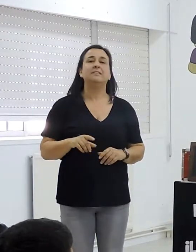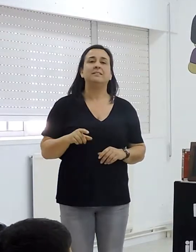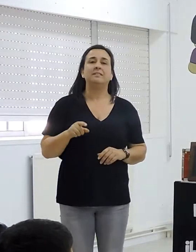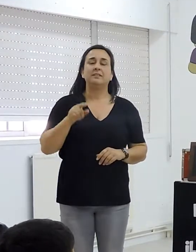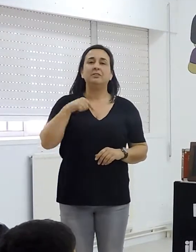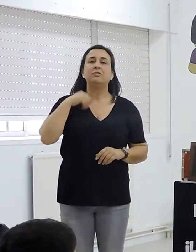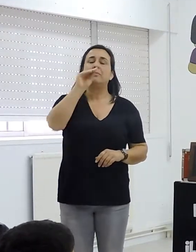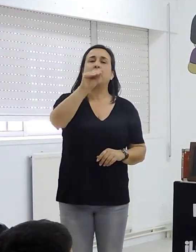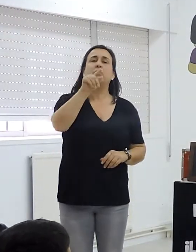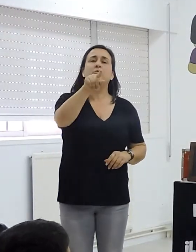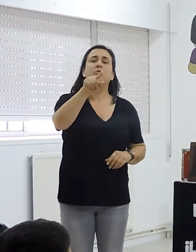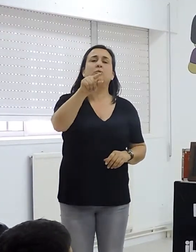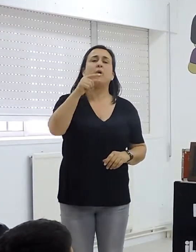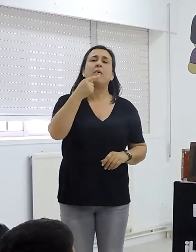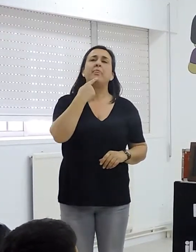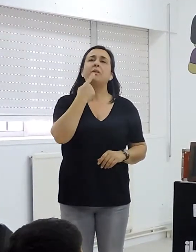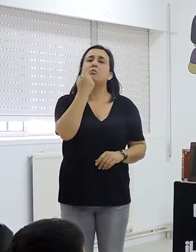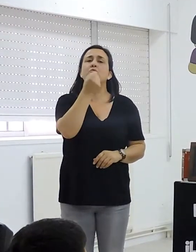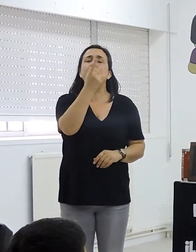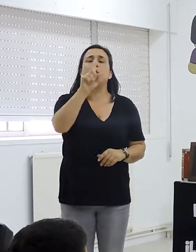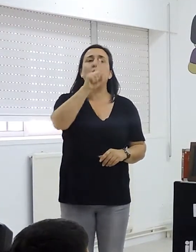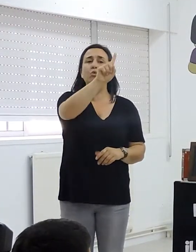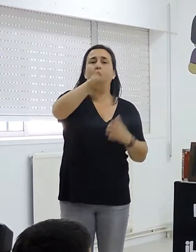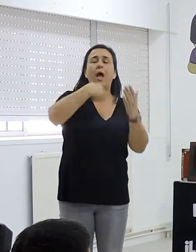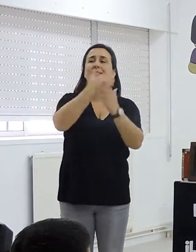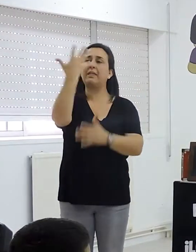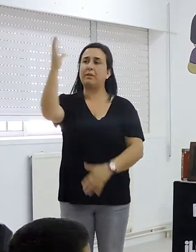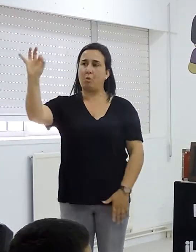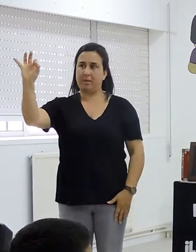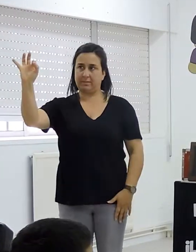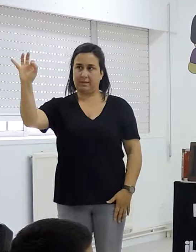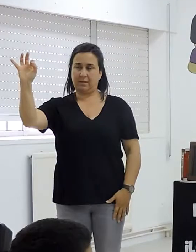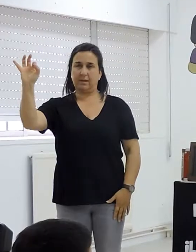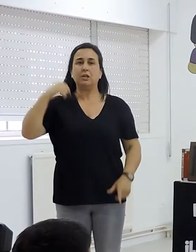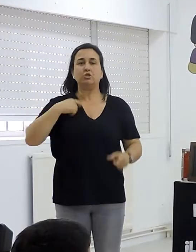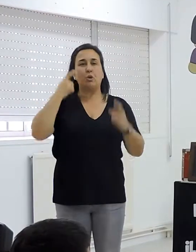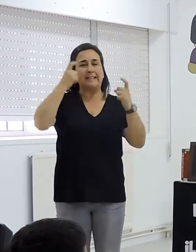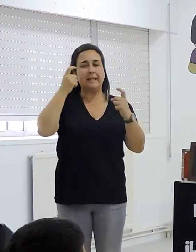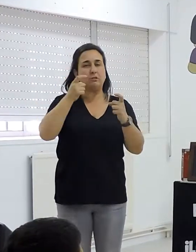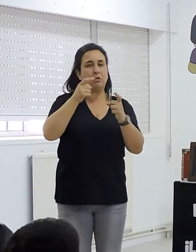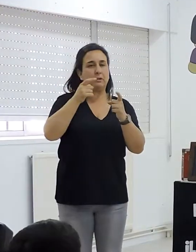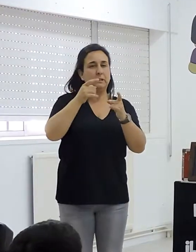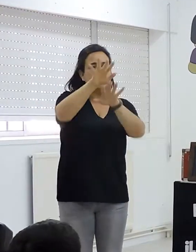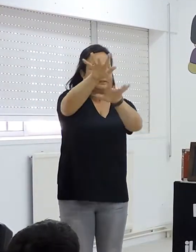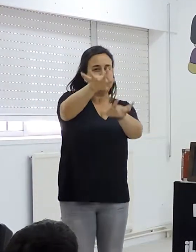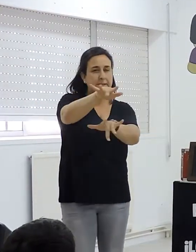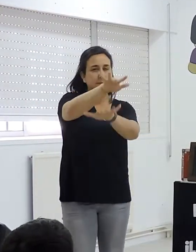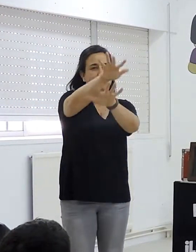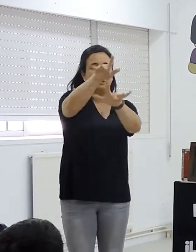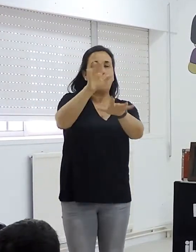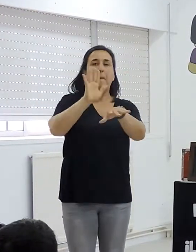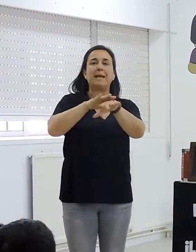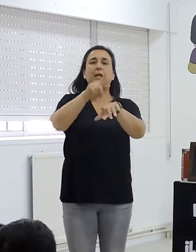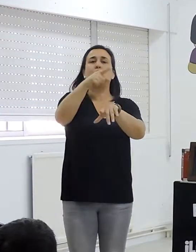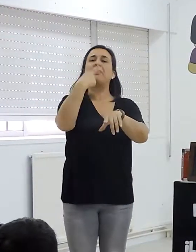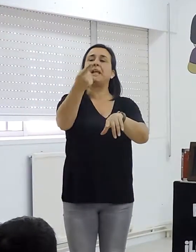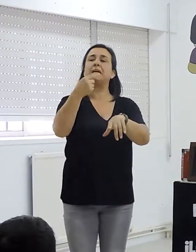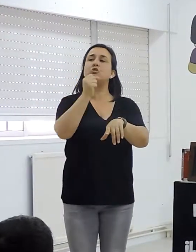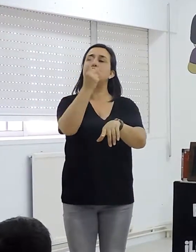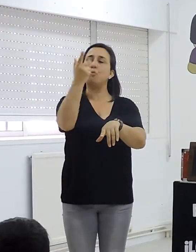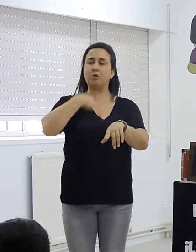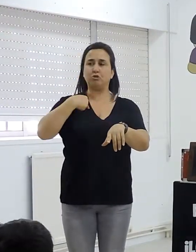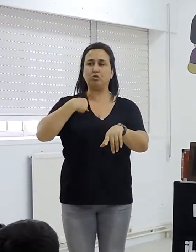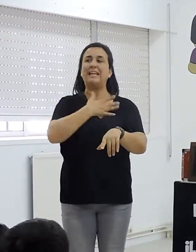Yo te voy a pedir que digas cualquier número del 1 al 50. Vale. ¿No? Yo trataré de sugestionarte de alguna manera, porque si no es imposible que acierte, claro. Vale.